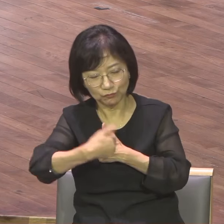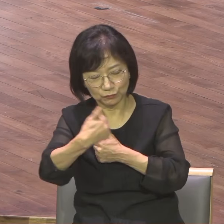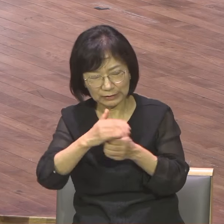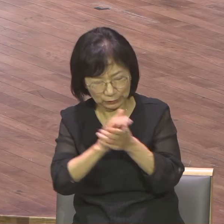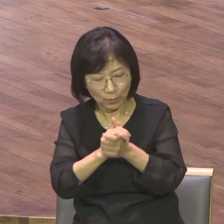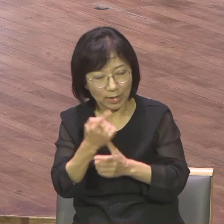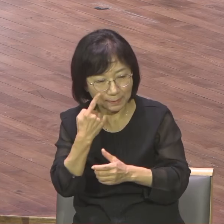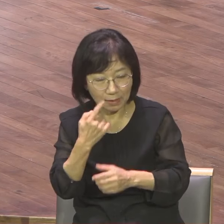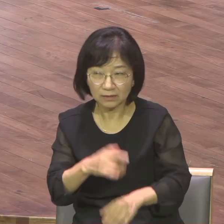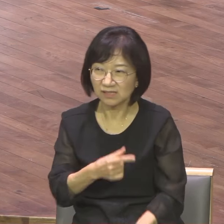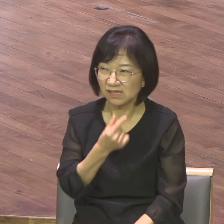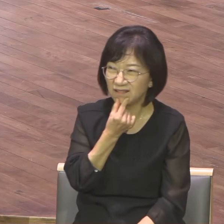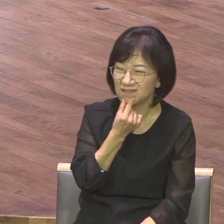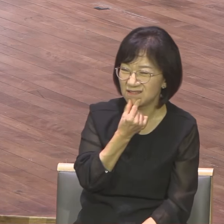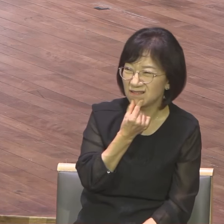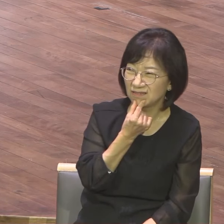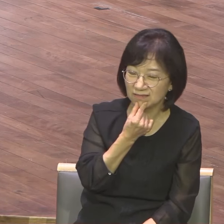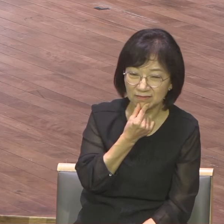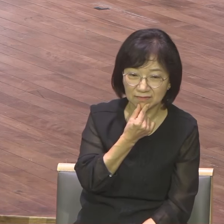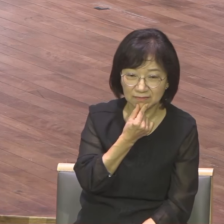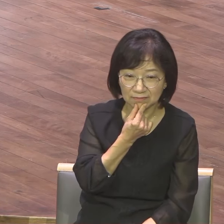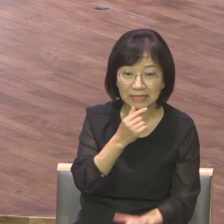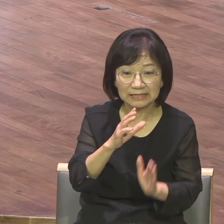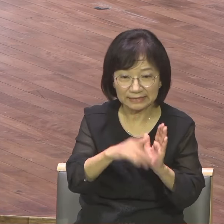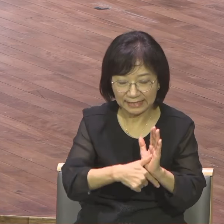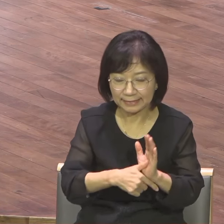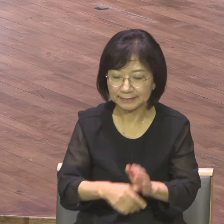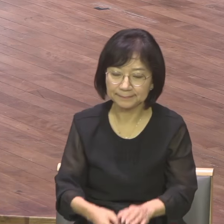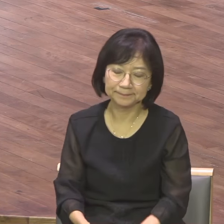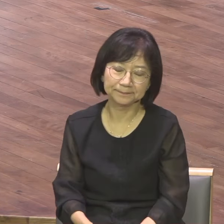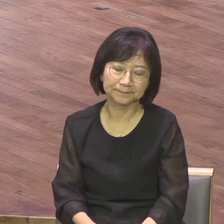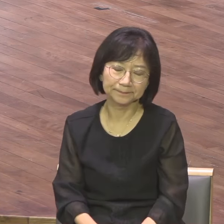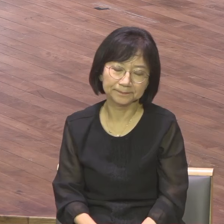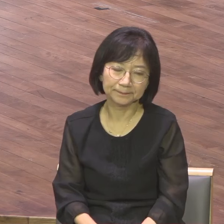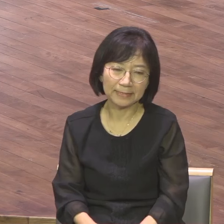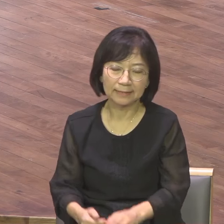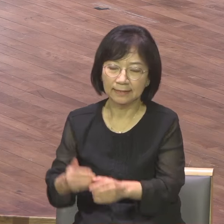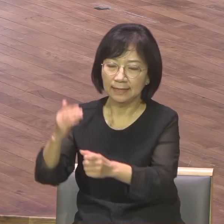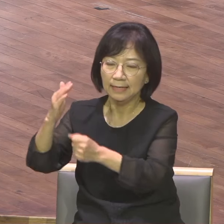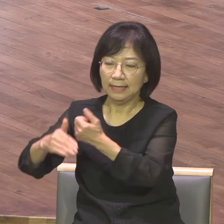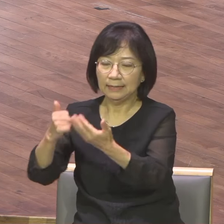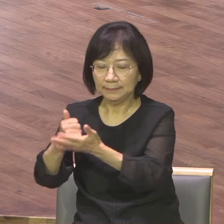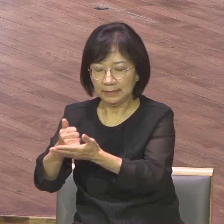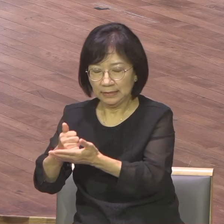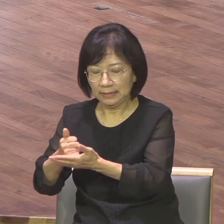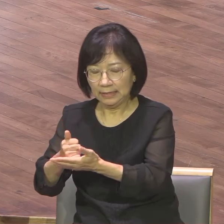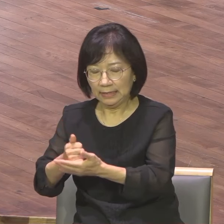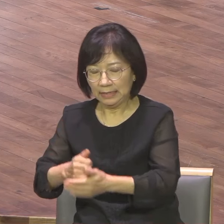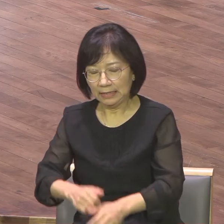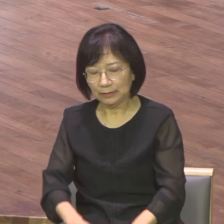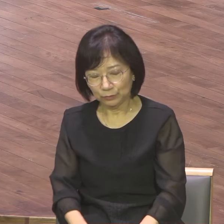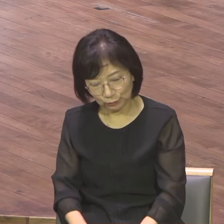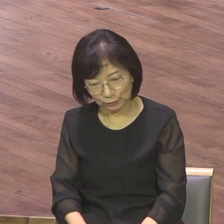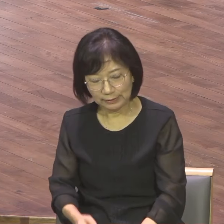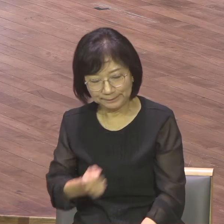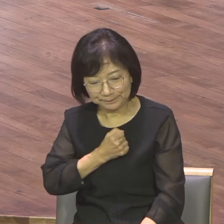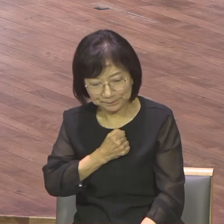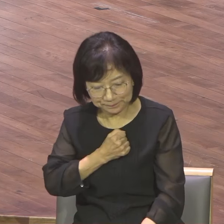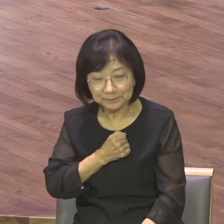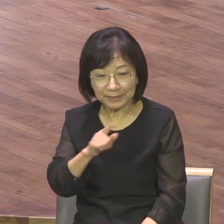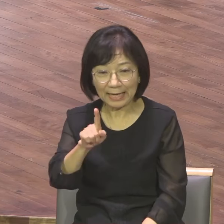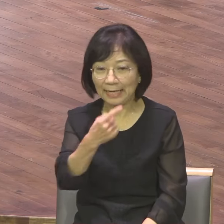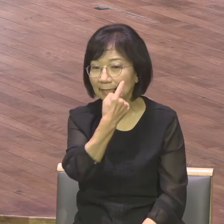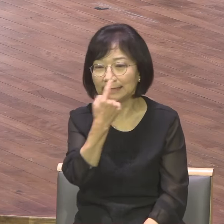하나님께서는 이사야를 통해서 그 불신앙을 책망하시고 친히 한 징조를 주시는데 그것이 보라, 처녀가